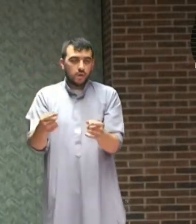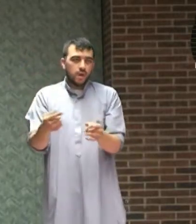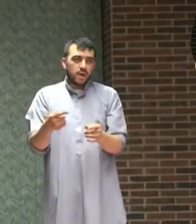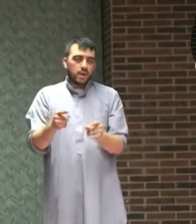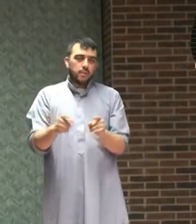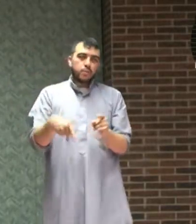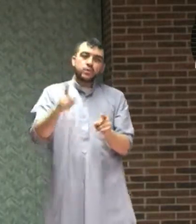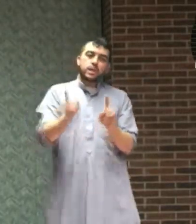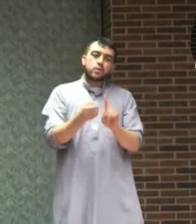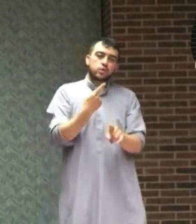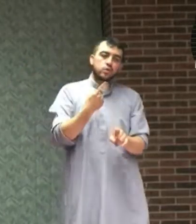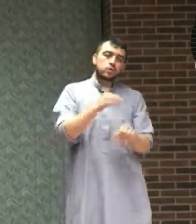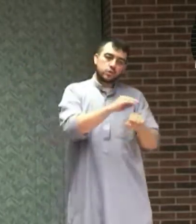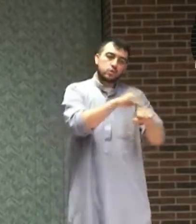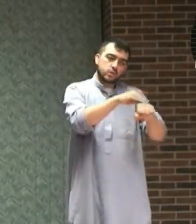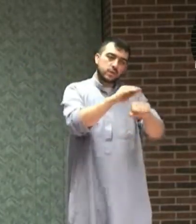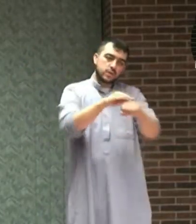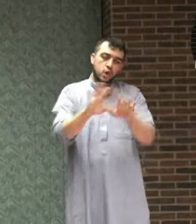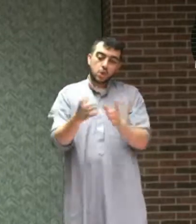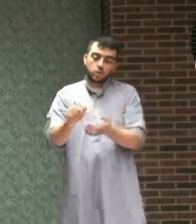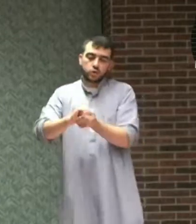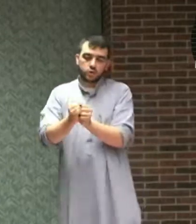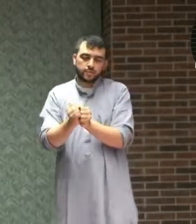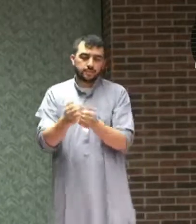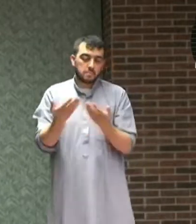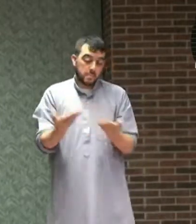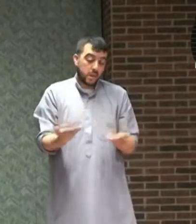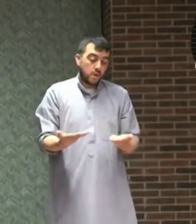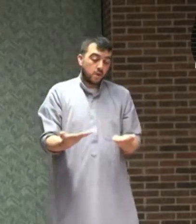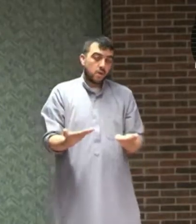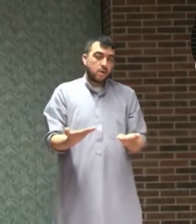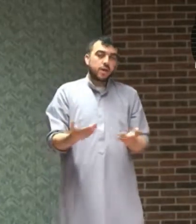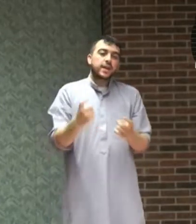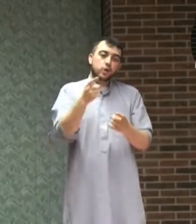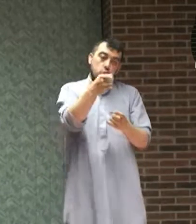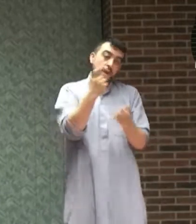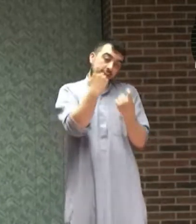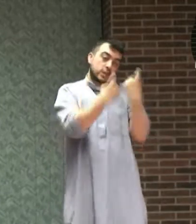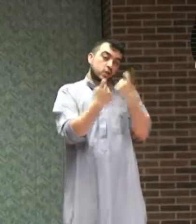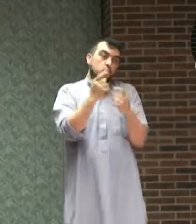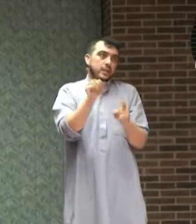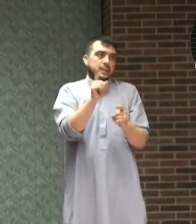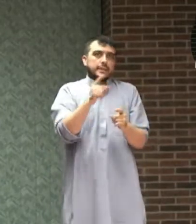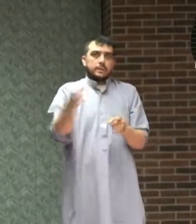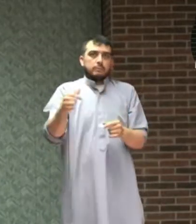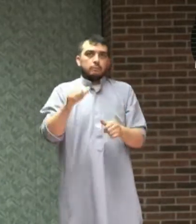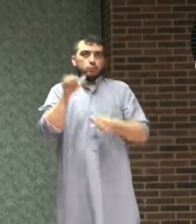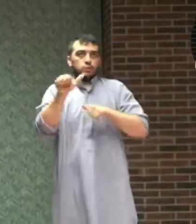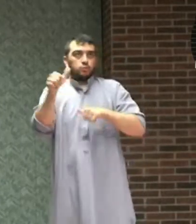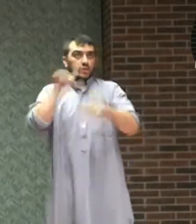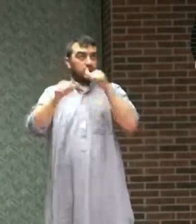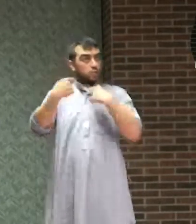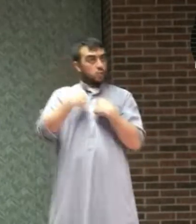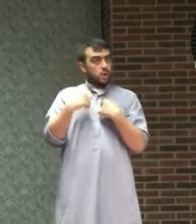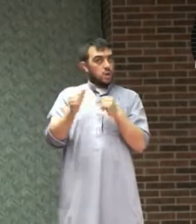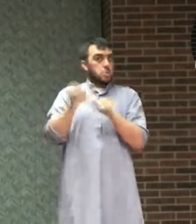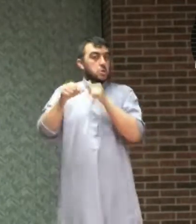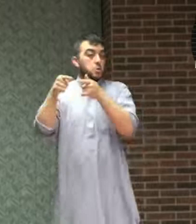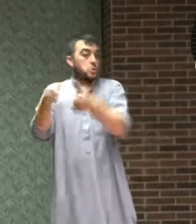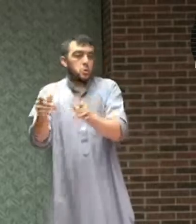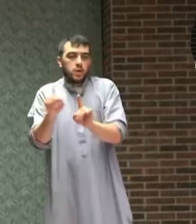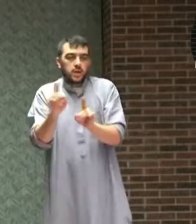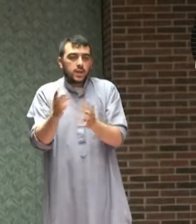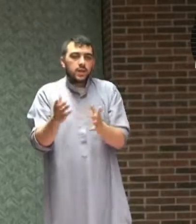plus s'occuper de cet aspect-là des choses. Quant au fait de savoir qui a tort et qui a raison, vous